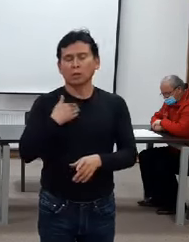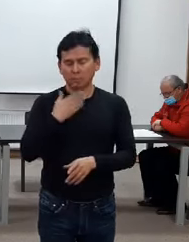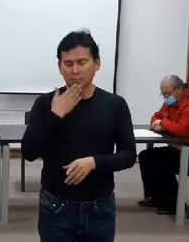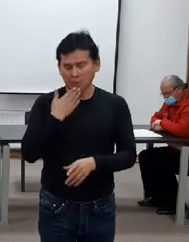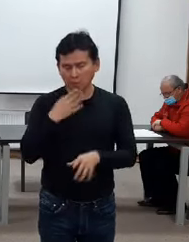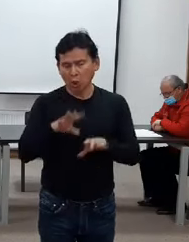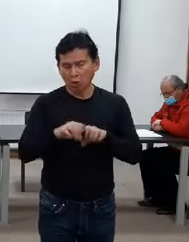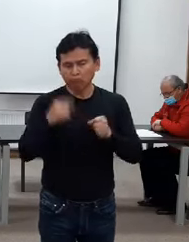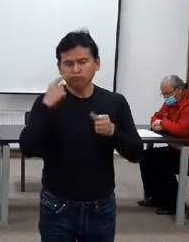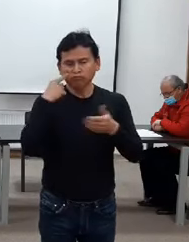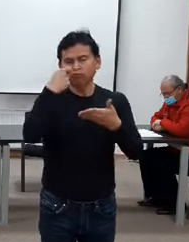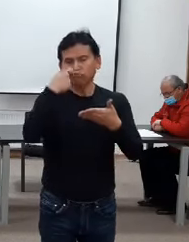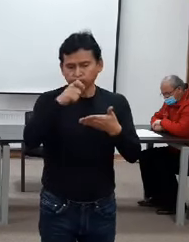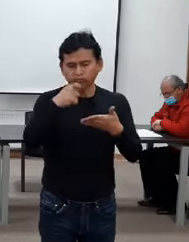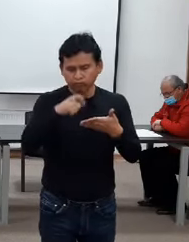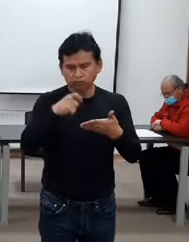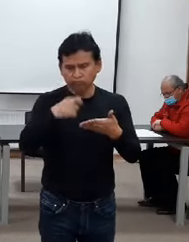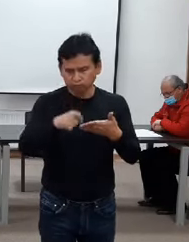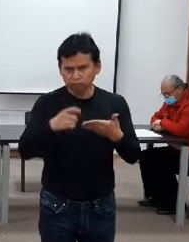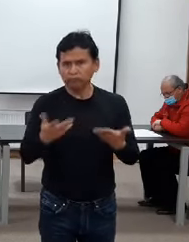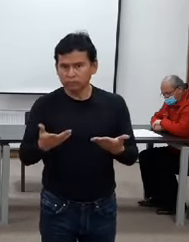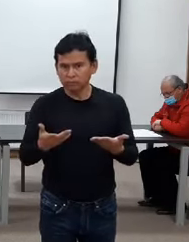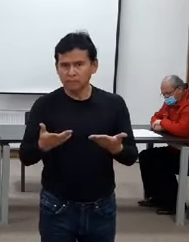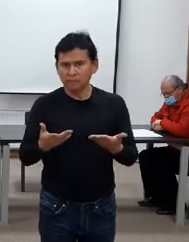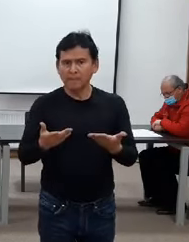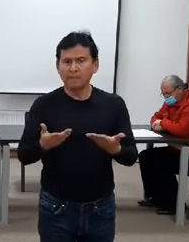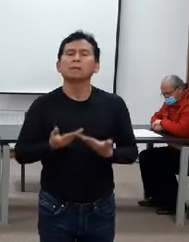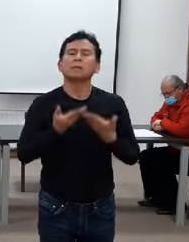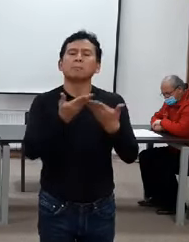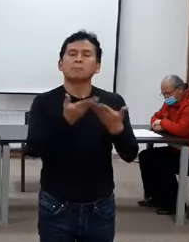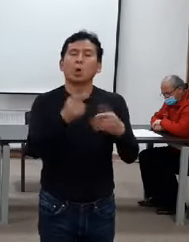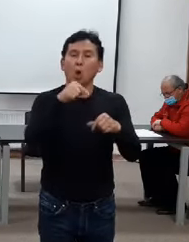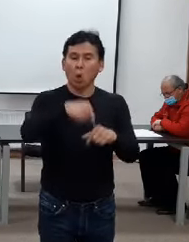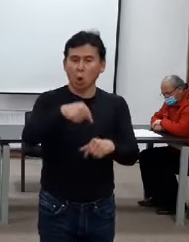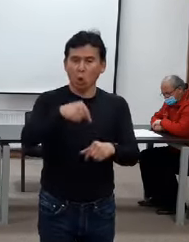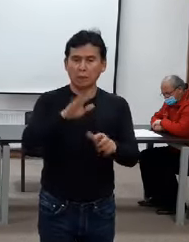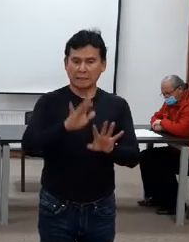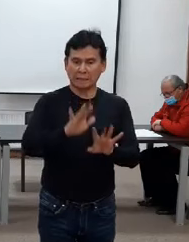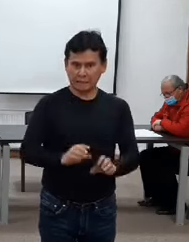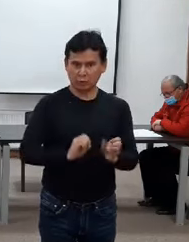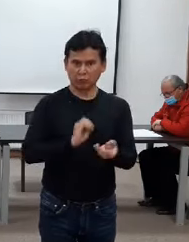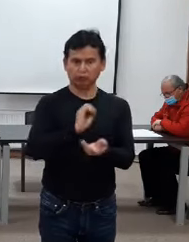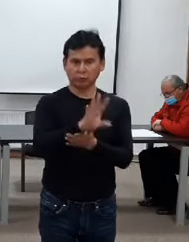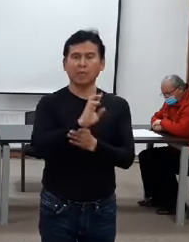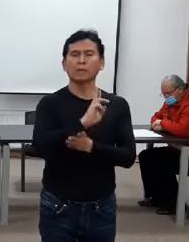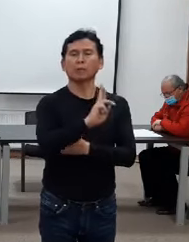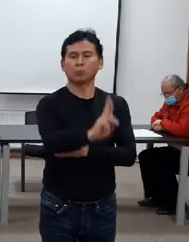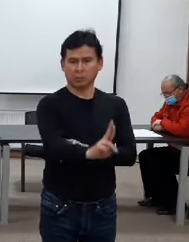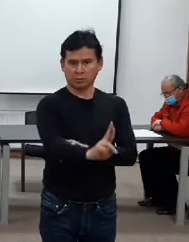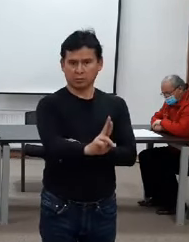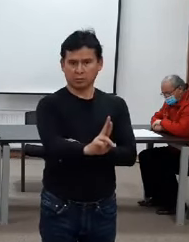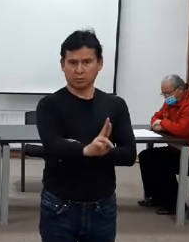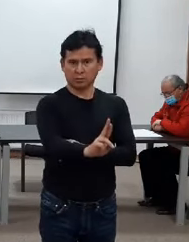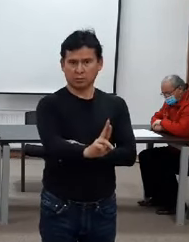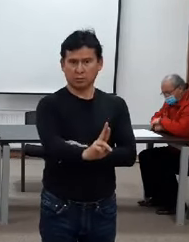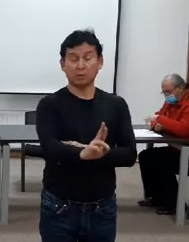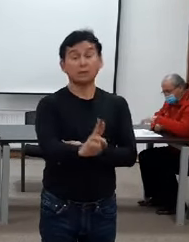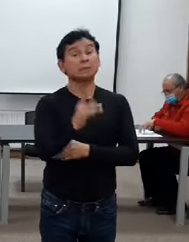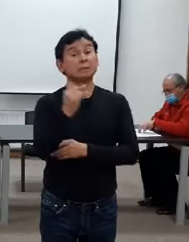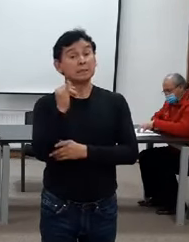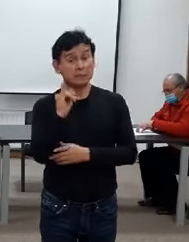ella fue analizando los mismos puntos que nos había entregado en la carta, se le envió hoy día por escrito la respuesta. ¿Ya? Así es que sí